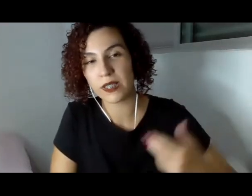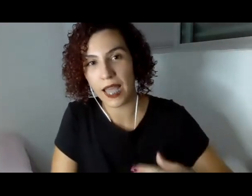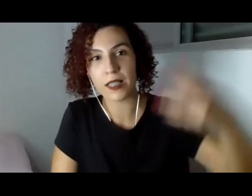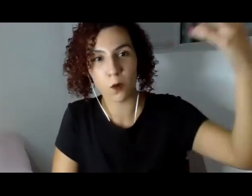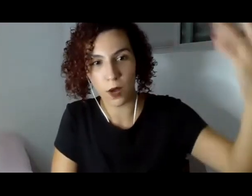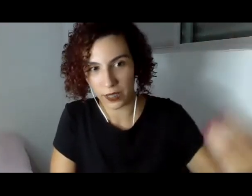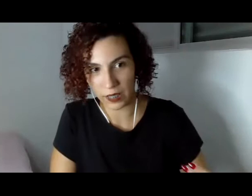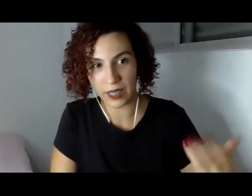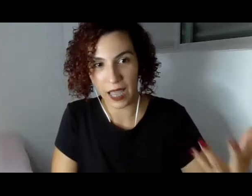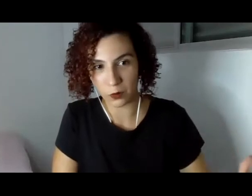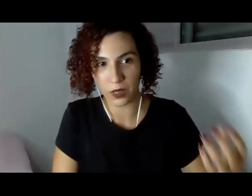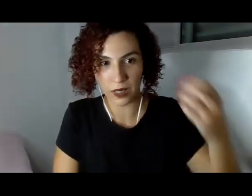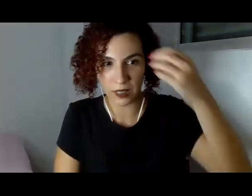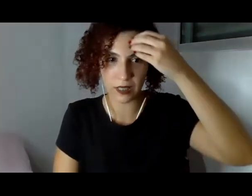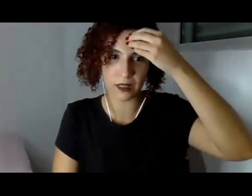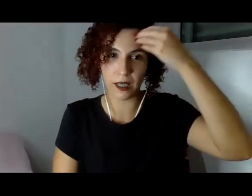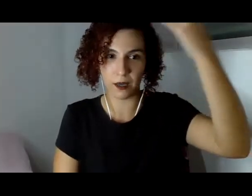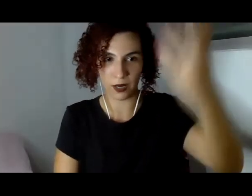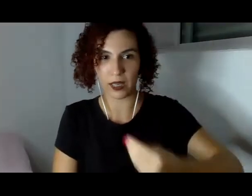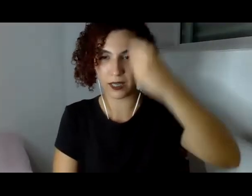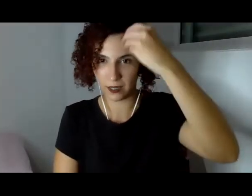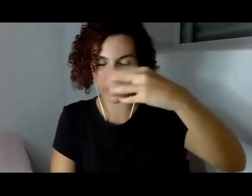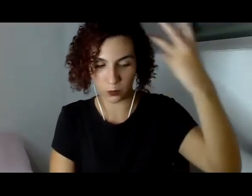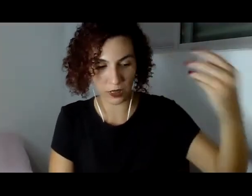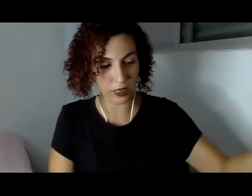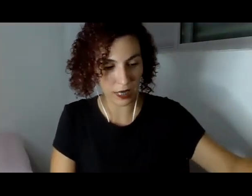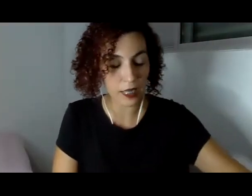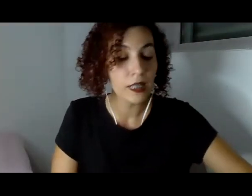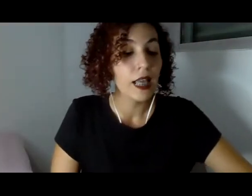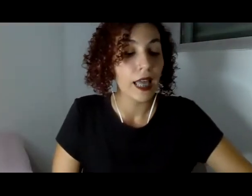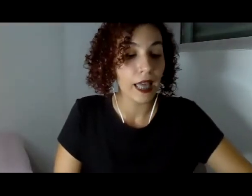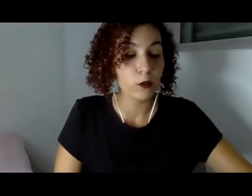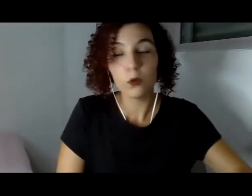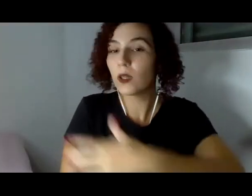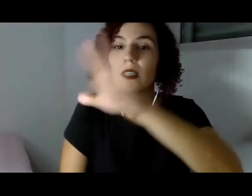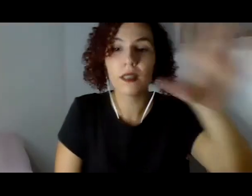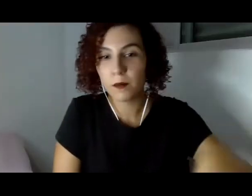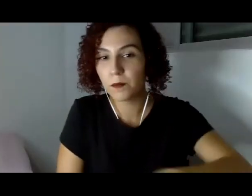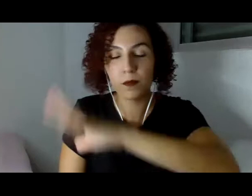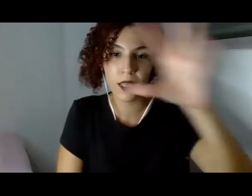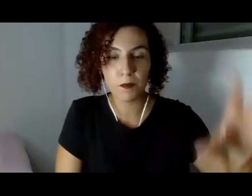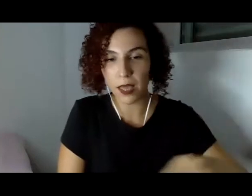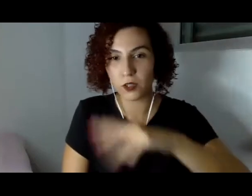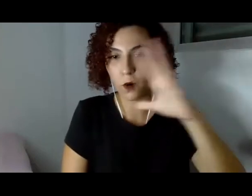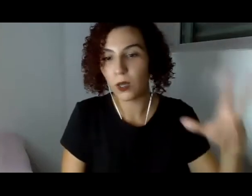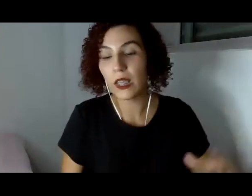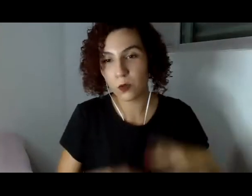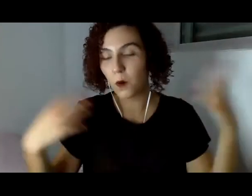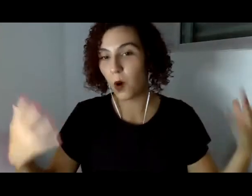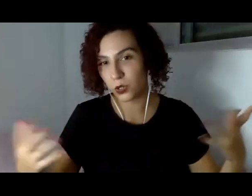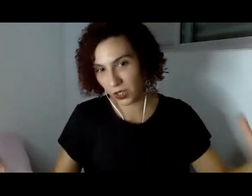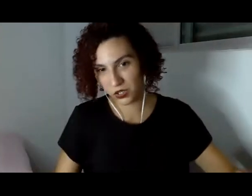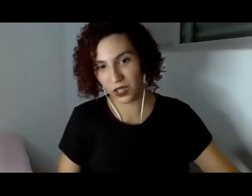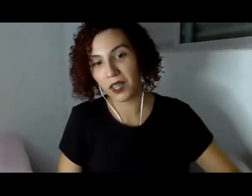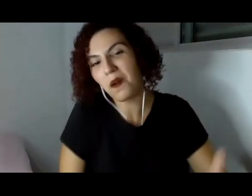por língua de sinais com aquela criatura ali, com aquela criaturinha, né? Tudo que mexe com isso,